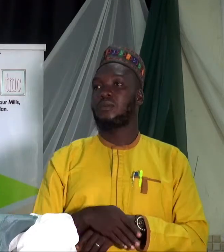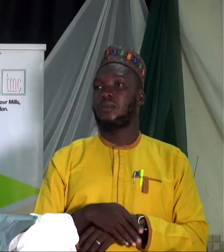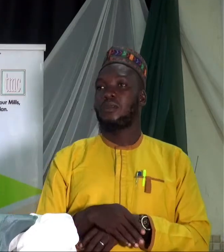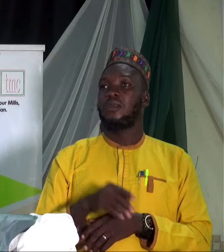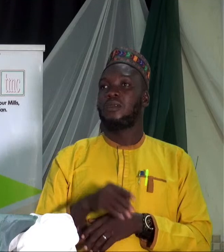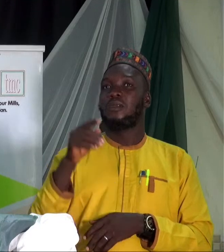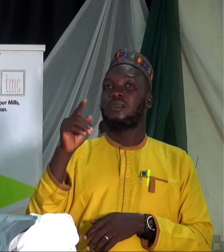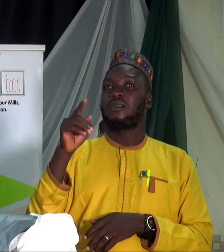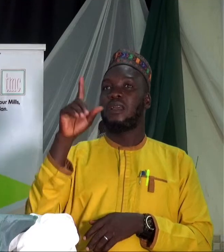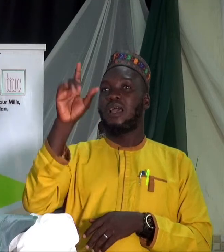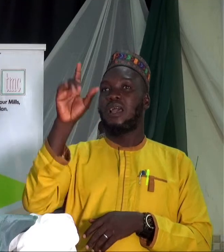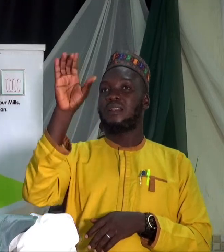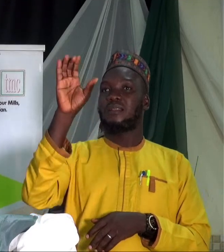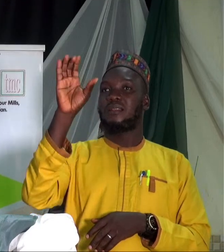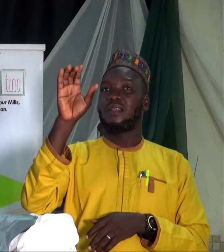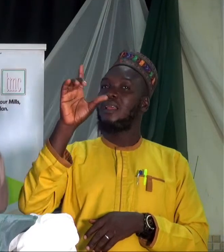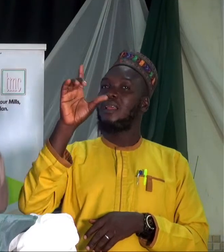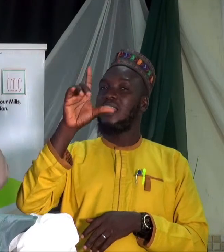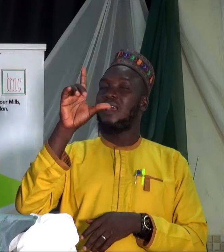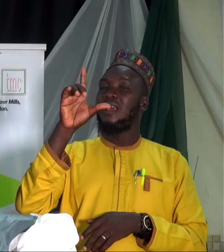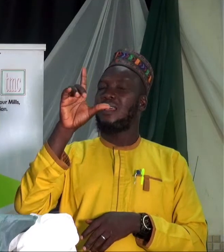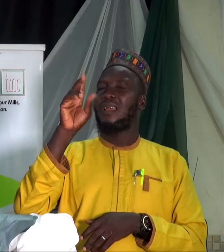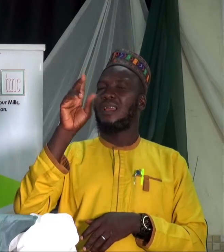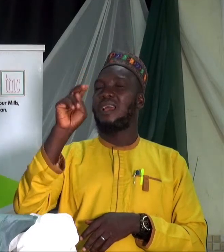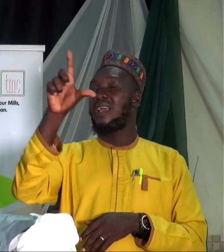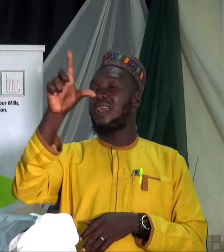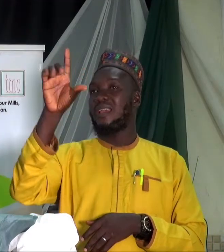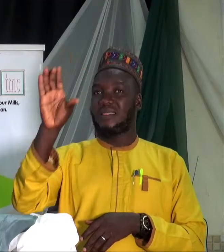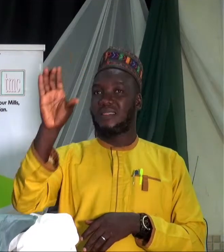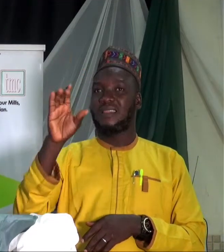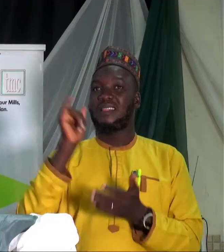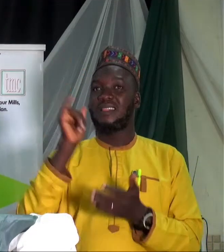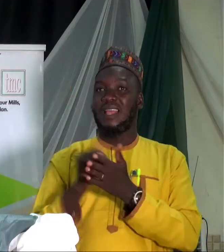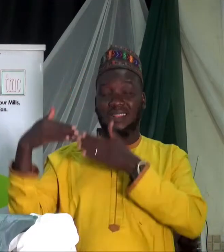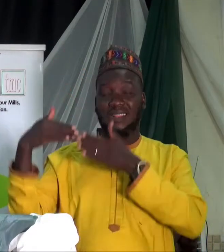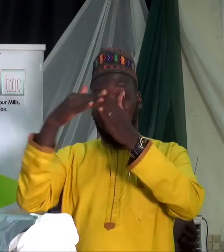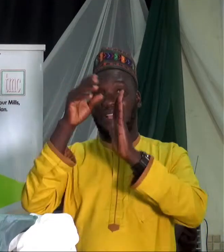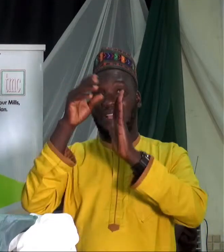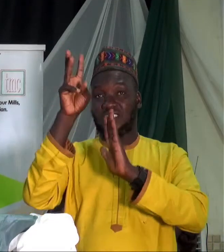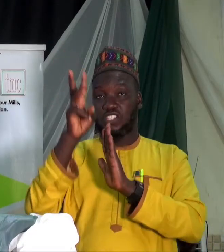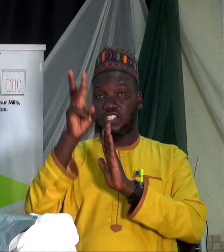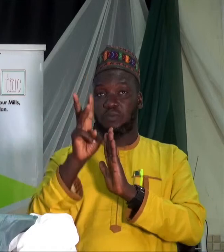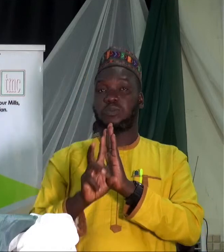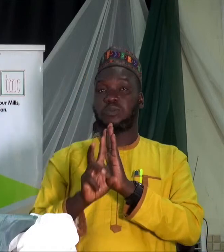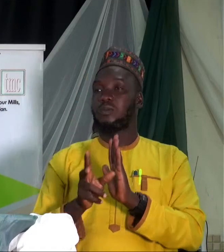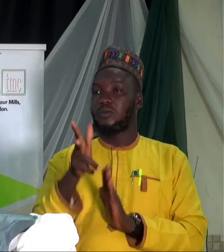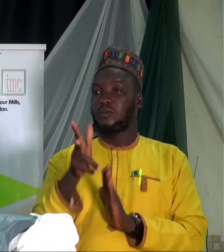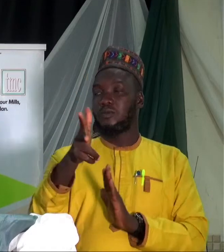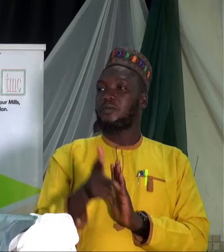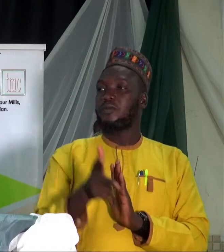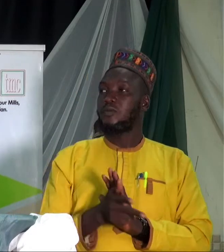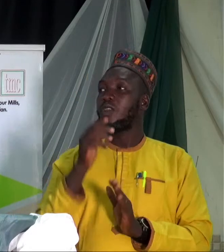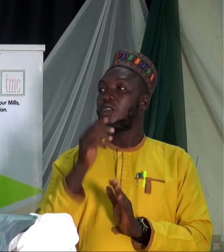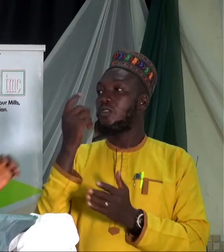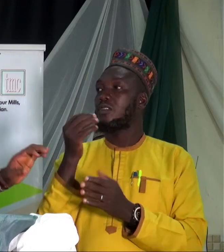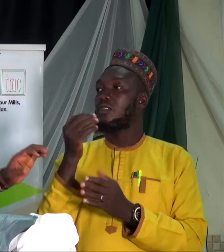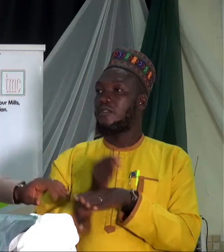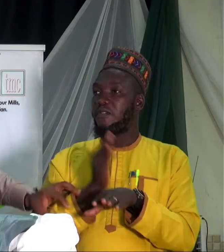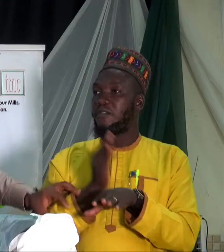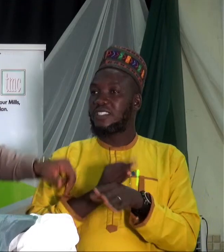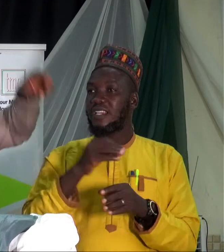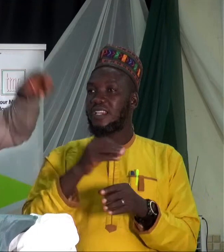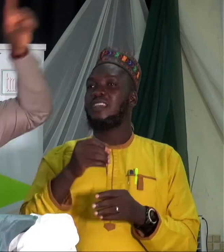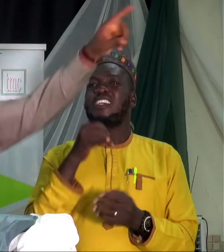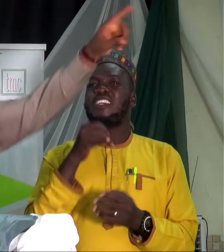TNSC ibo ni leadership yẹn kò sí àwọn tó wà conscious nínú islam níbẹ̀ dandan ni wọ́n